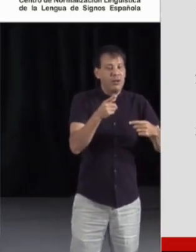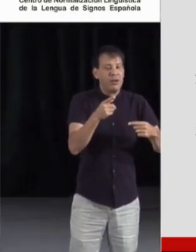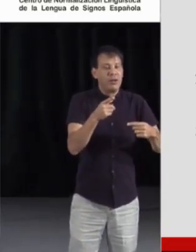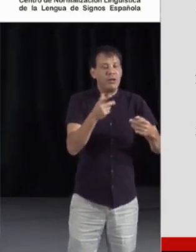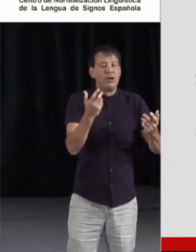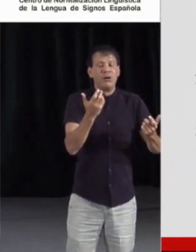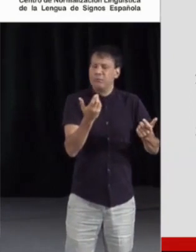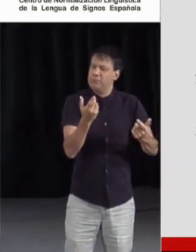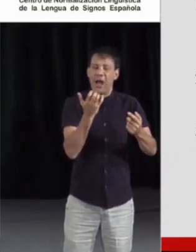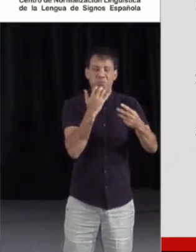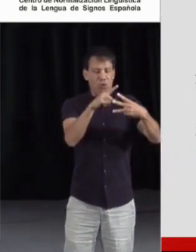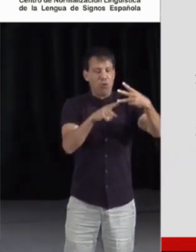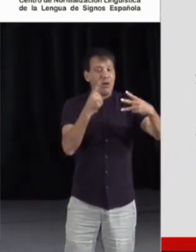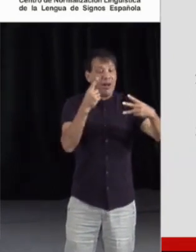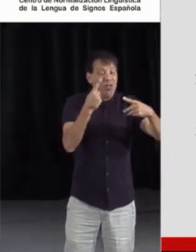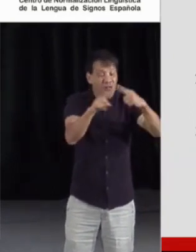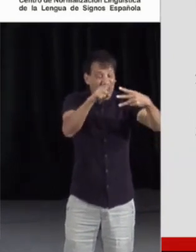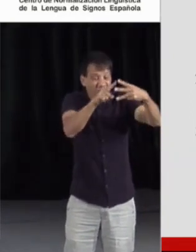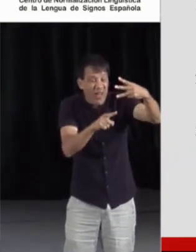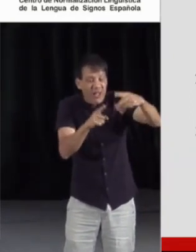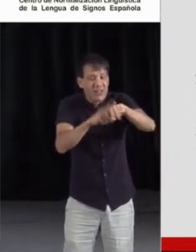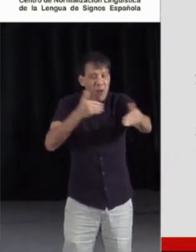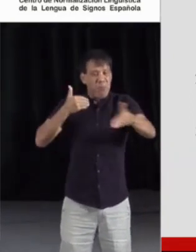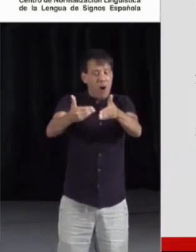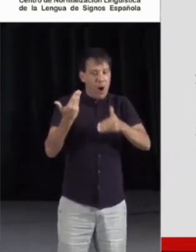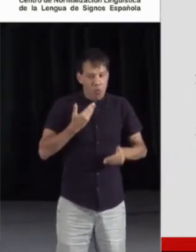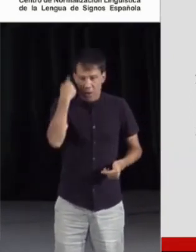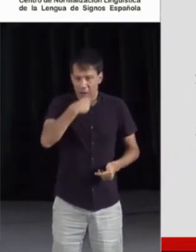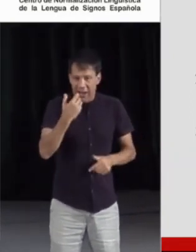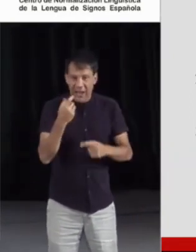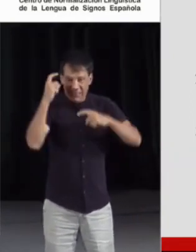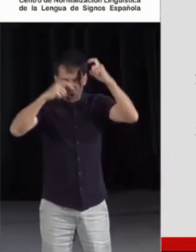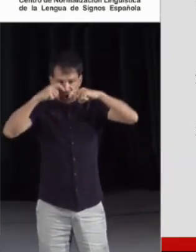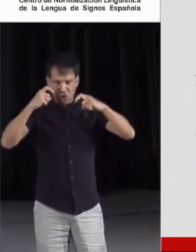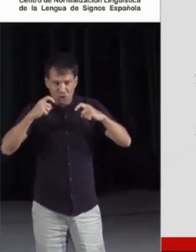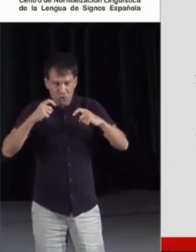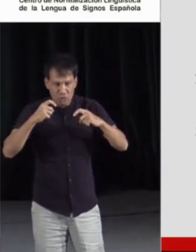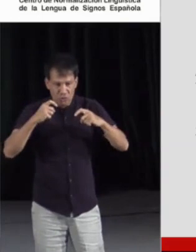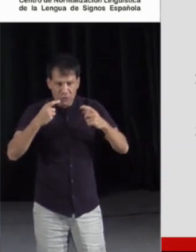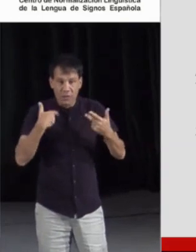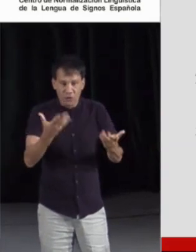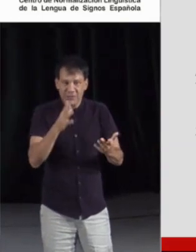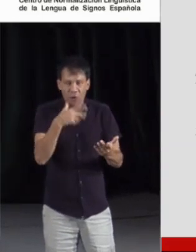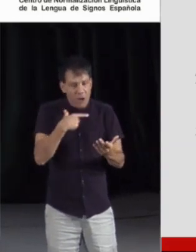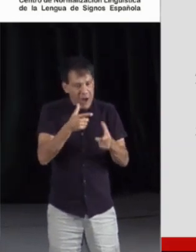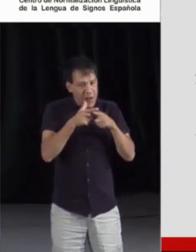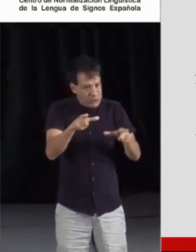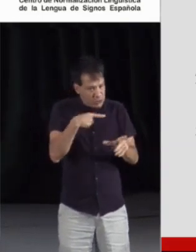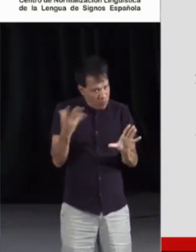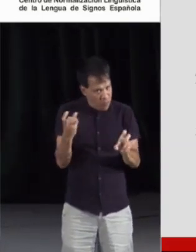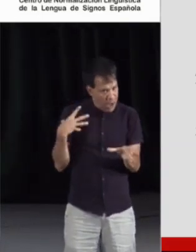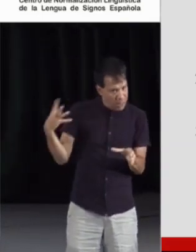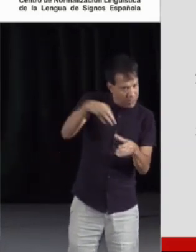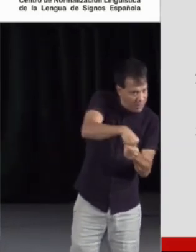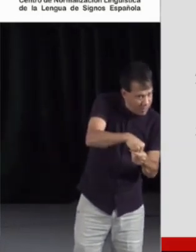que antes os exponíamos ejemplos diferentes que expresaban temporalidad, ahí